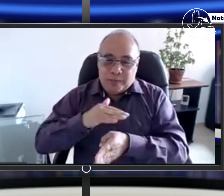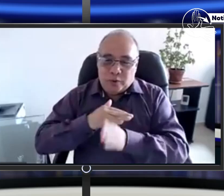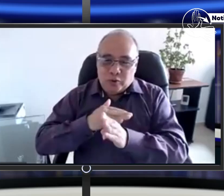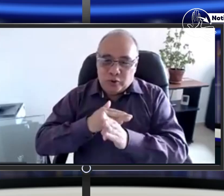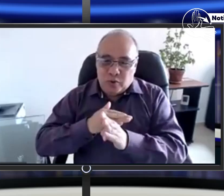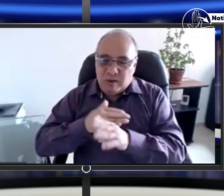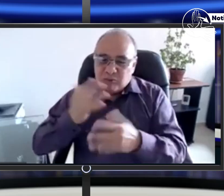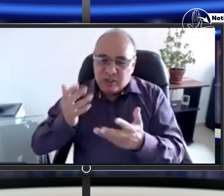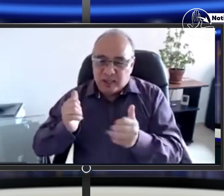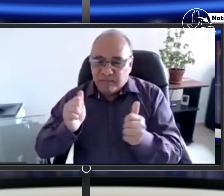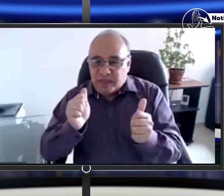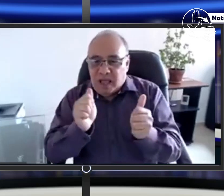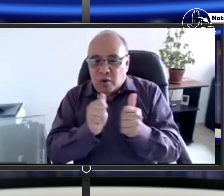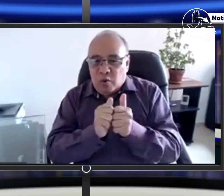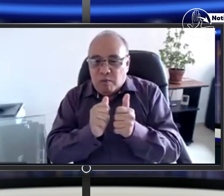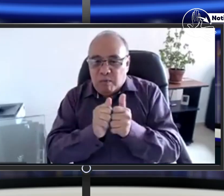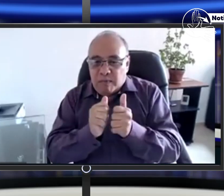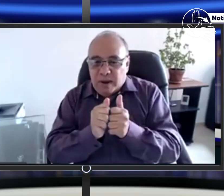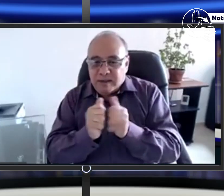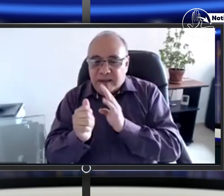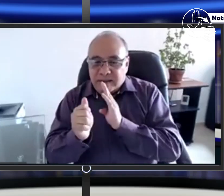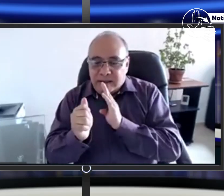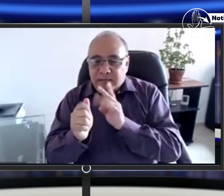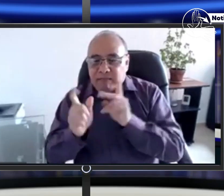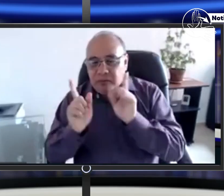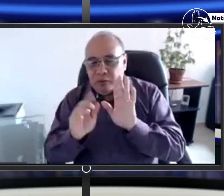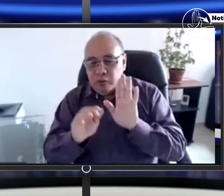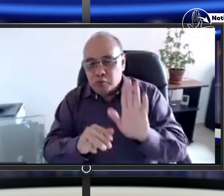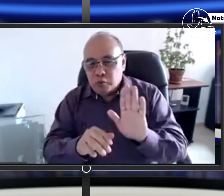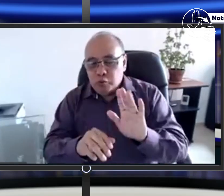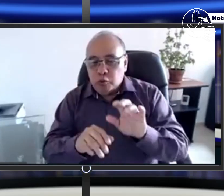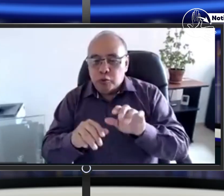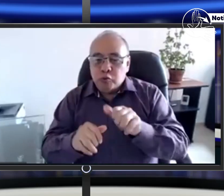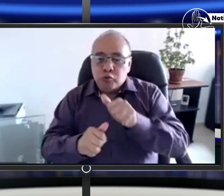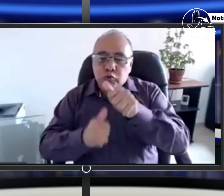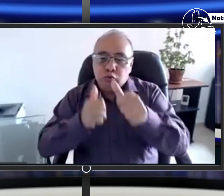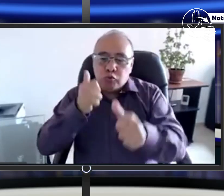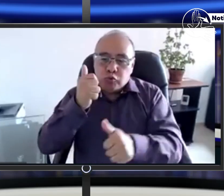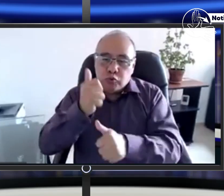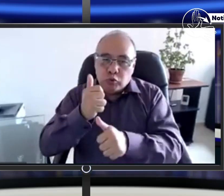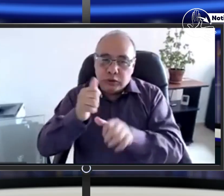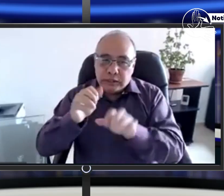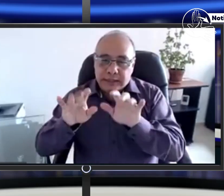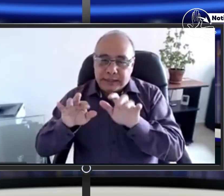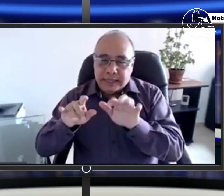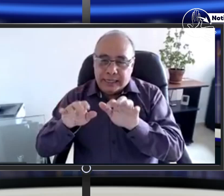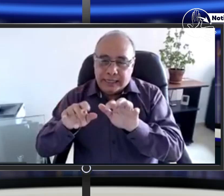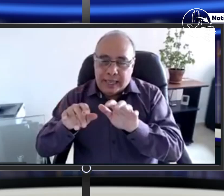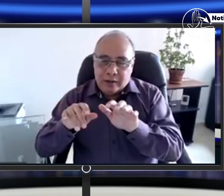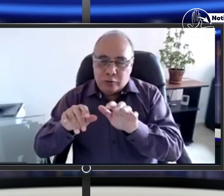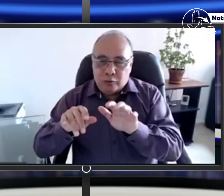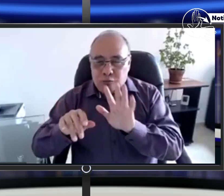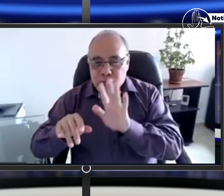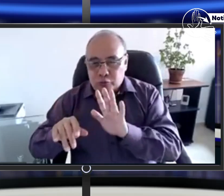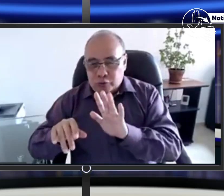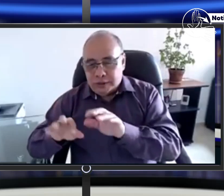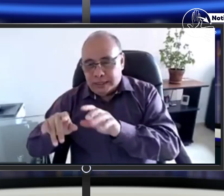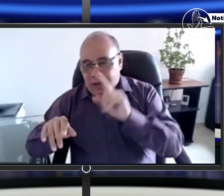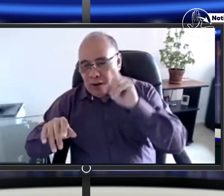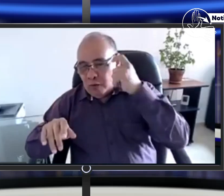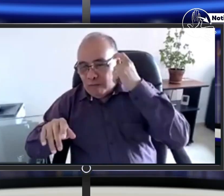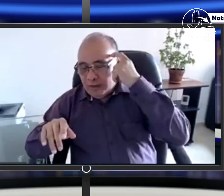Bueno, muy bien. Continuamos entonces en este diálogo, en este conversatorio que tenemos. Ya también está con nosotros